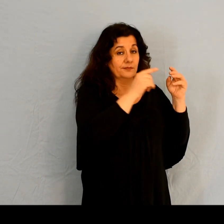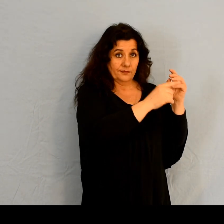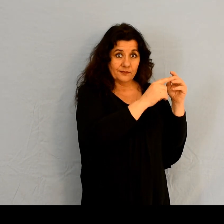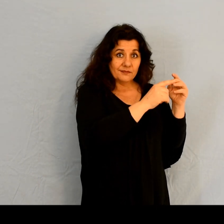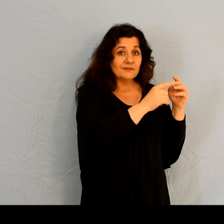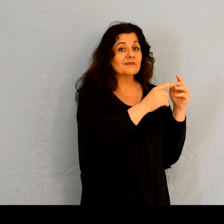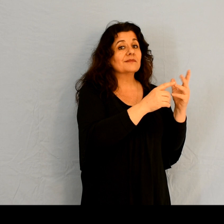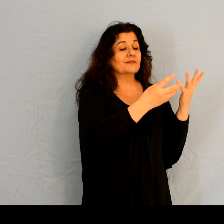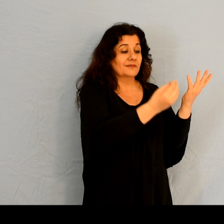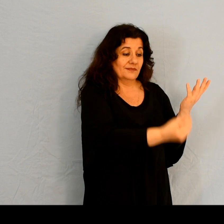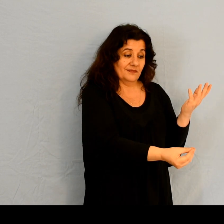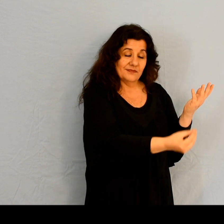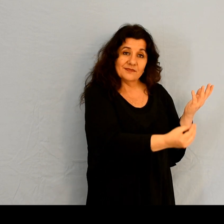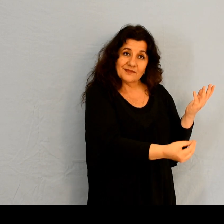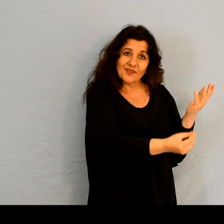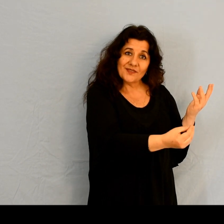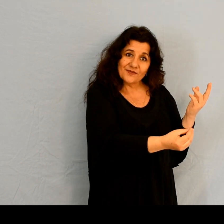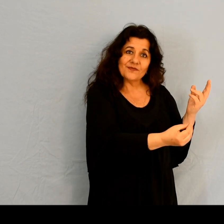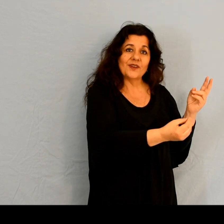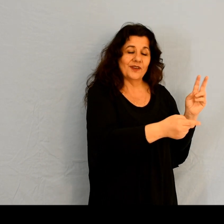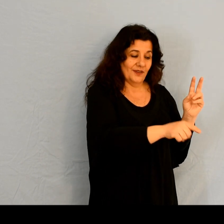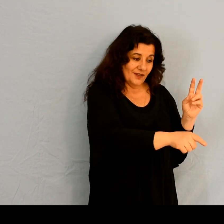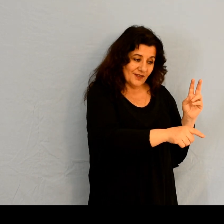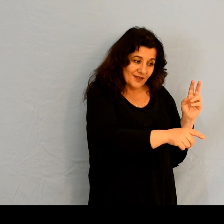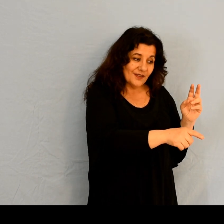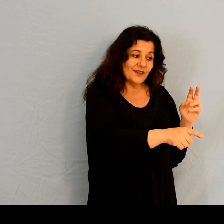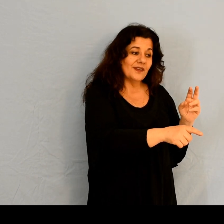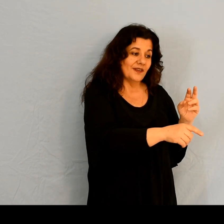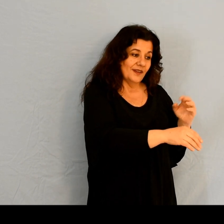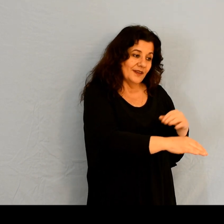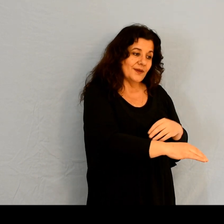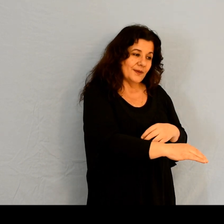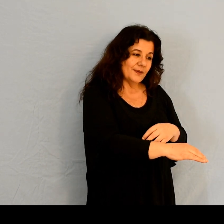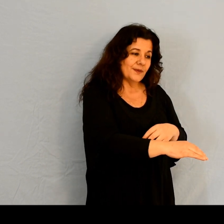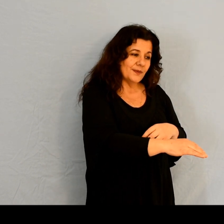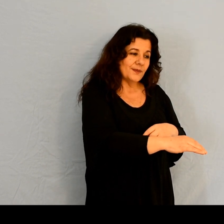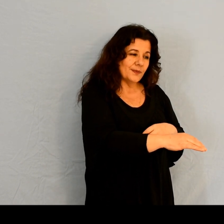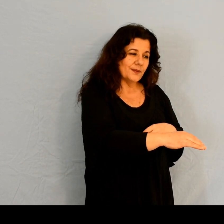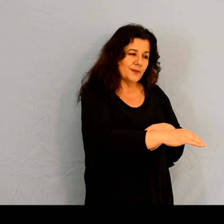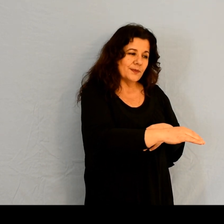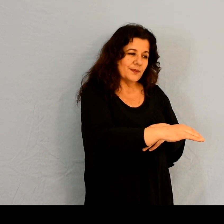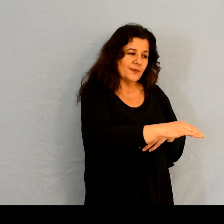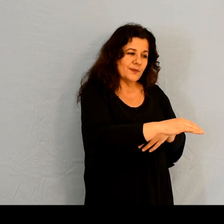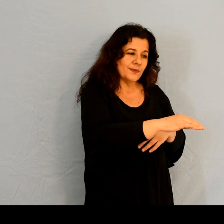L'enfant, lui, grandissait et se fortifiait,